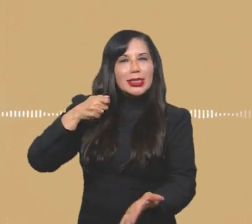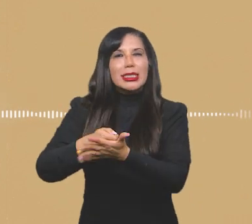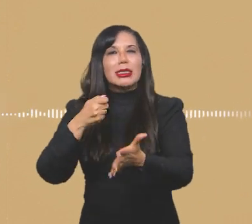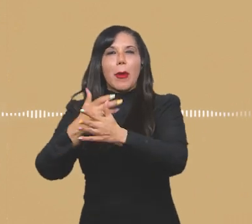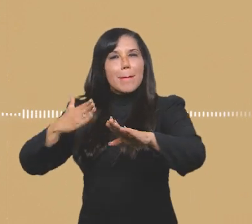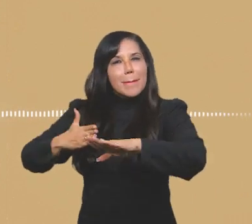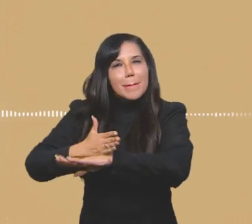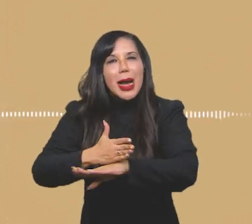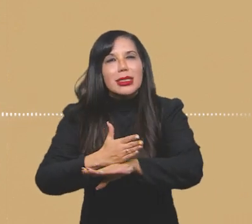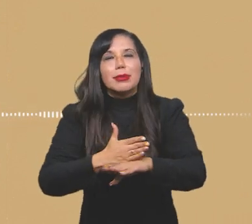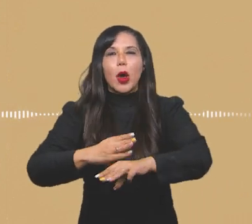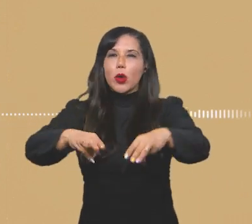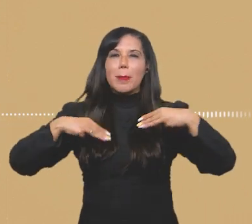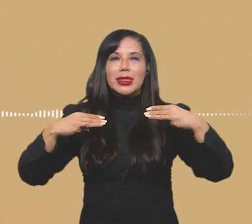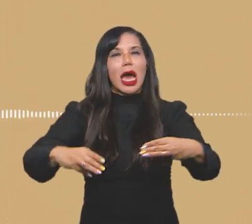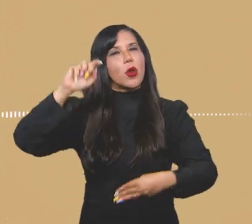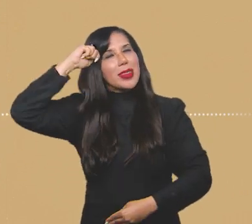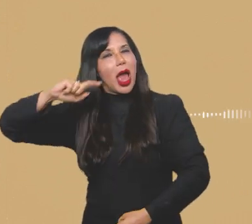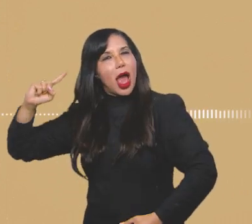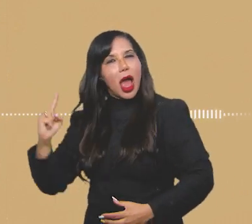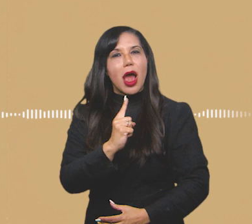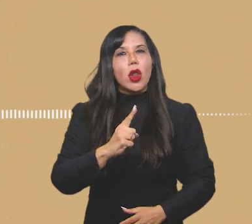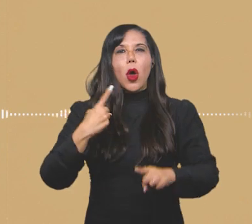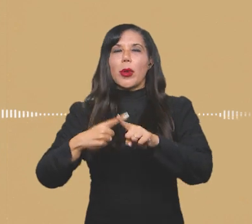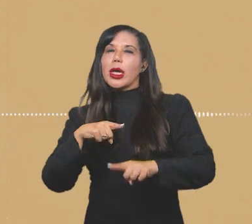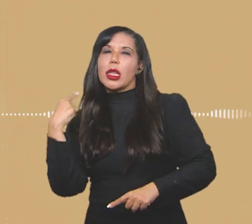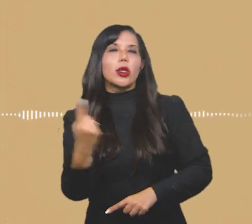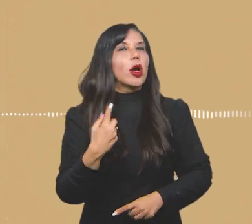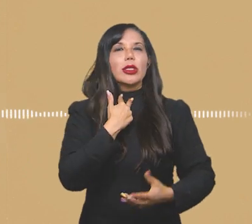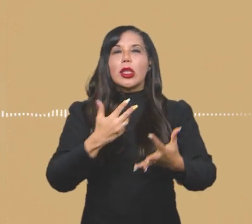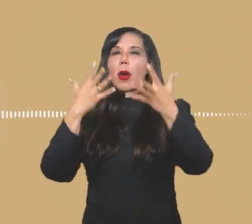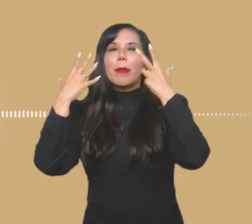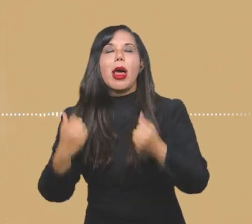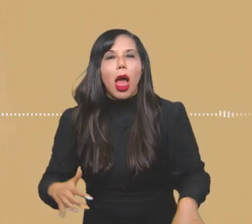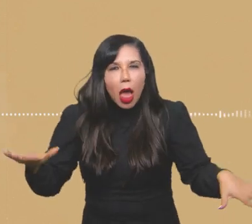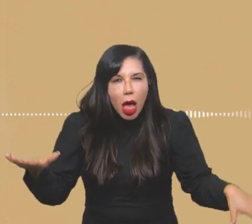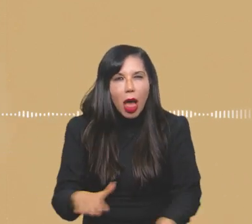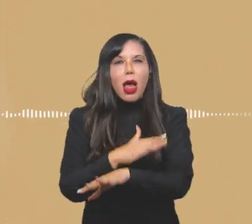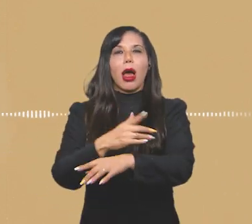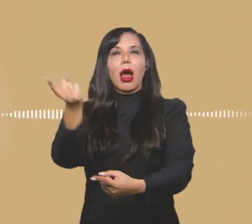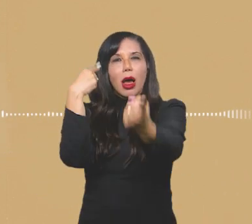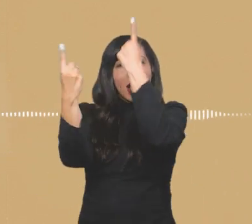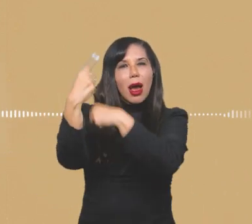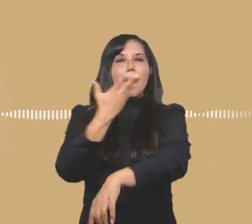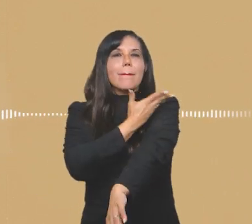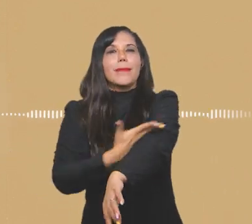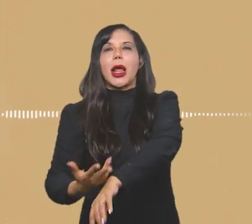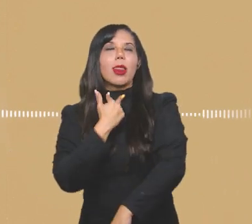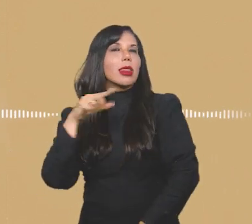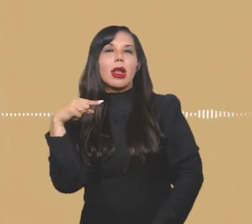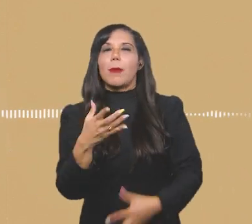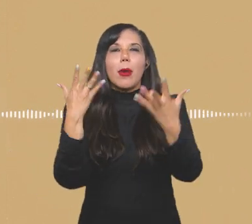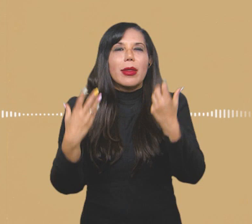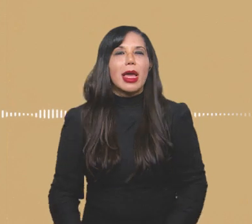exigimos participação nos ministérios, porque nós não podemos ser teleguiados dos brancos.